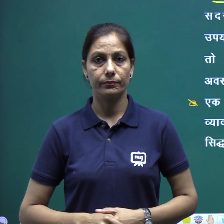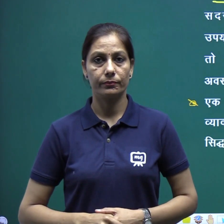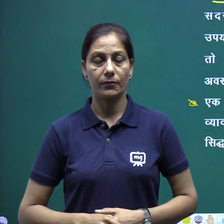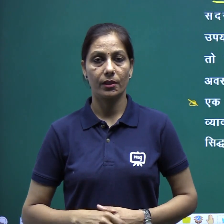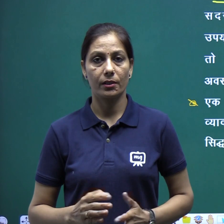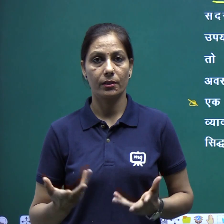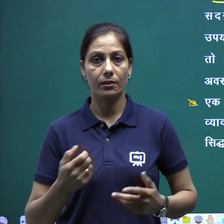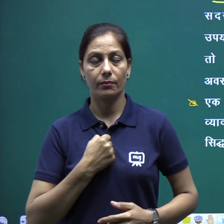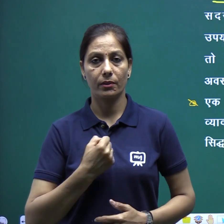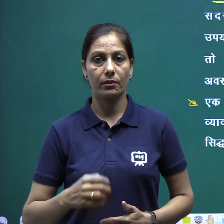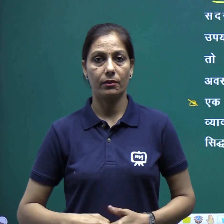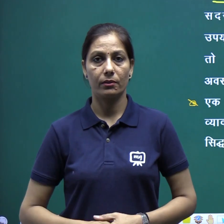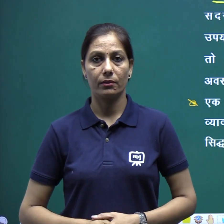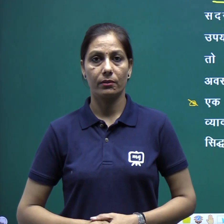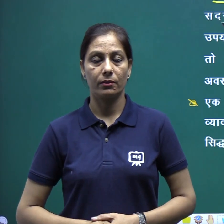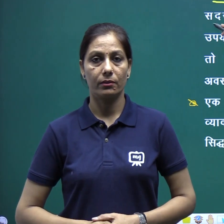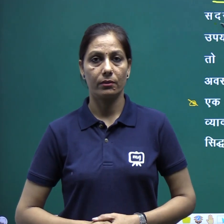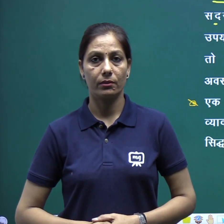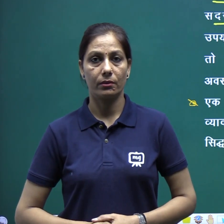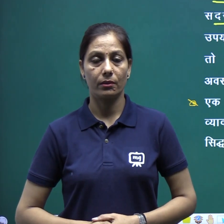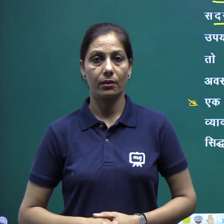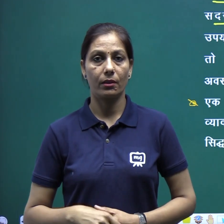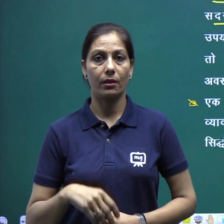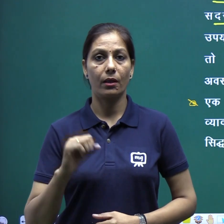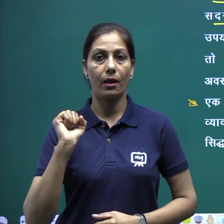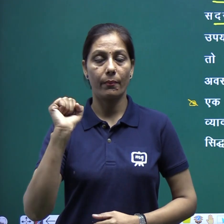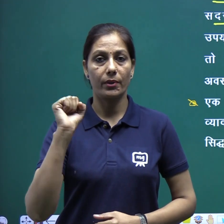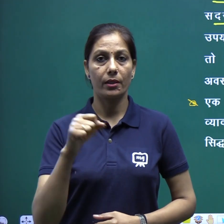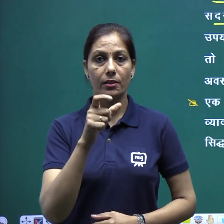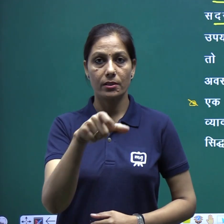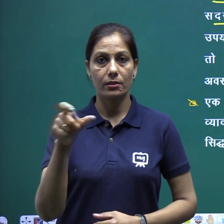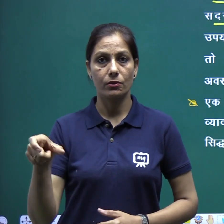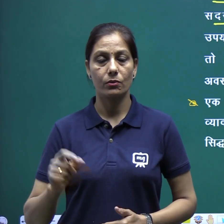यदि हमें अपने सदस्यों से